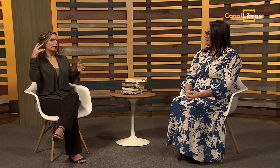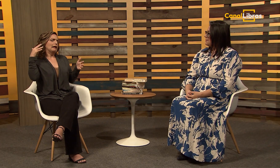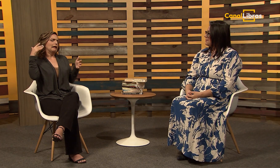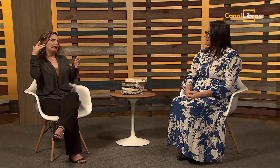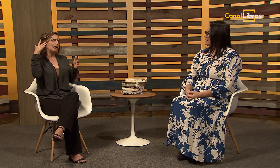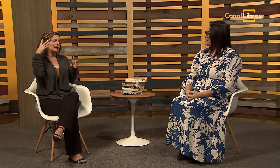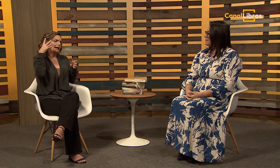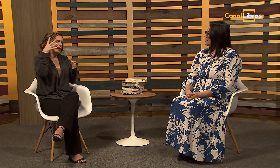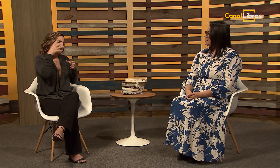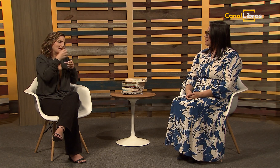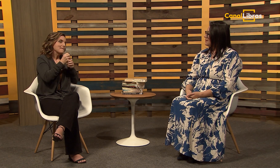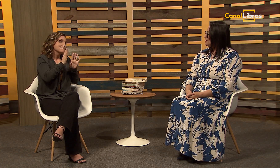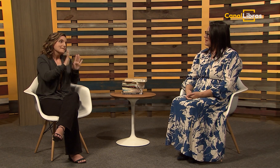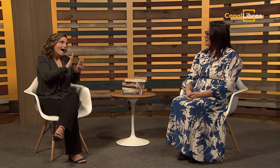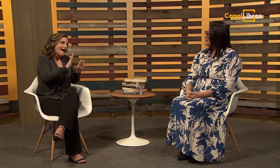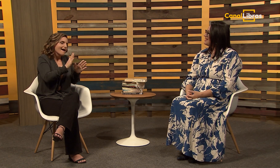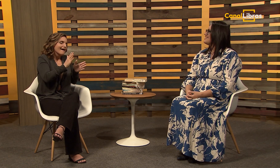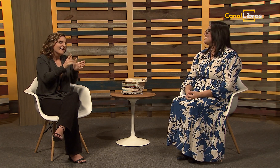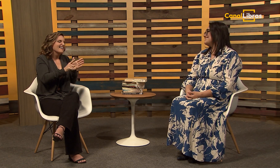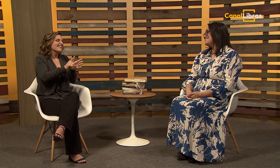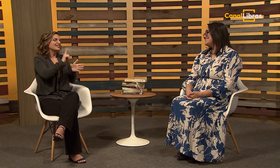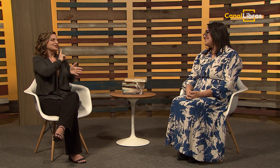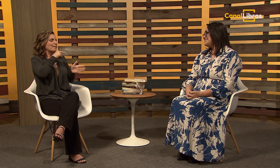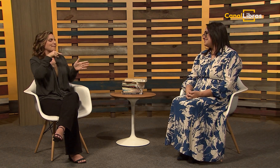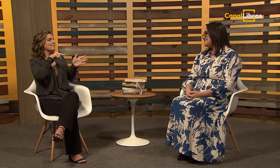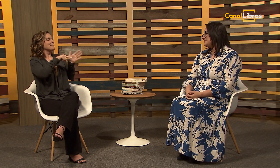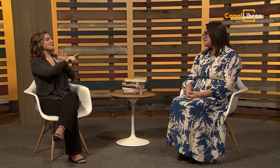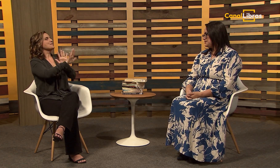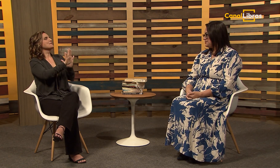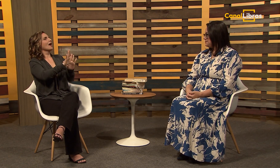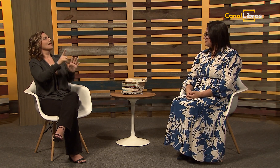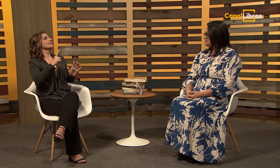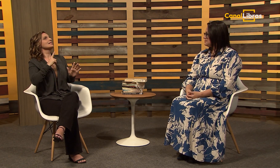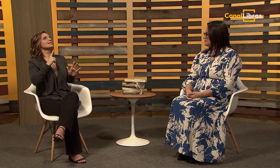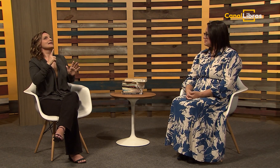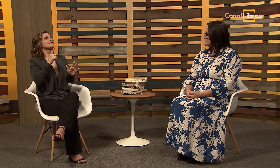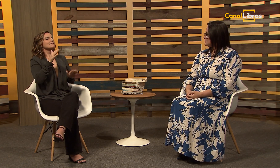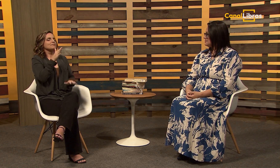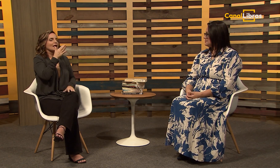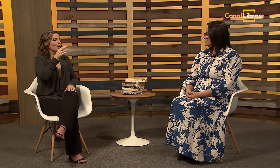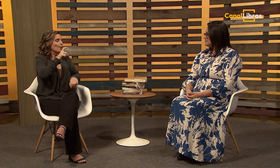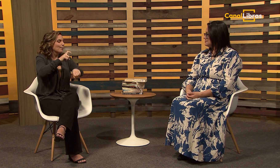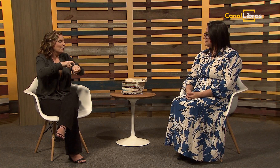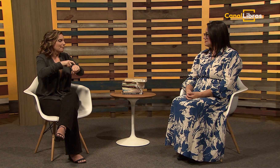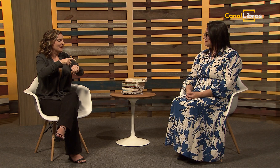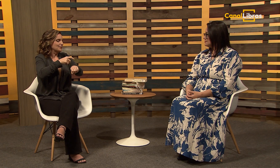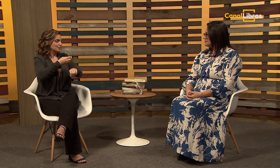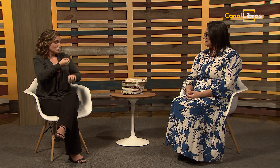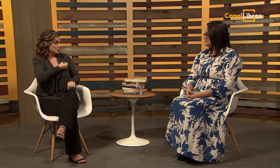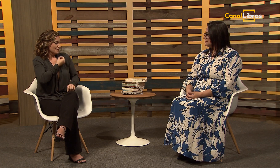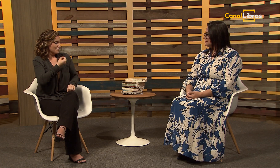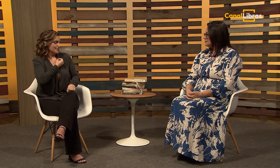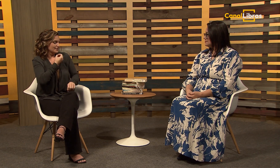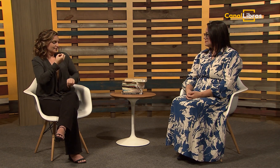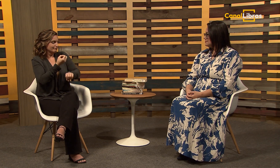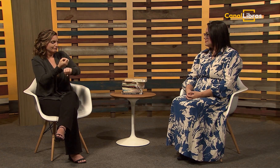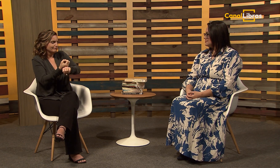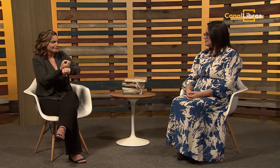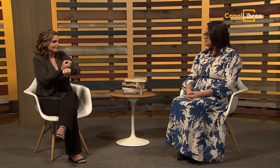Perfeito. Nosso tempo, infelizmente, está acabando. Mas antes de encerrar, eu gostaria de saber se teve algum momento que tenha lhe